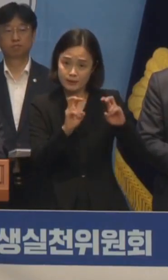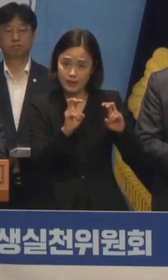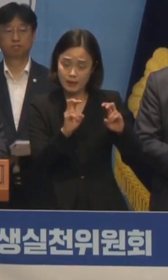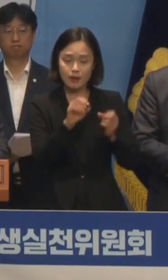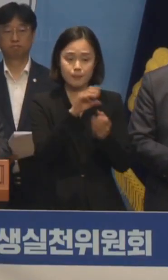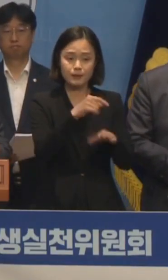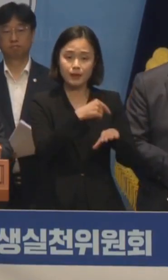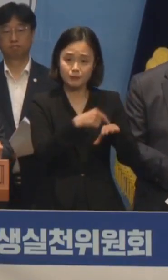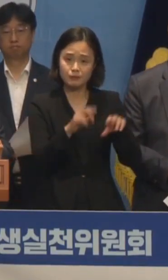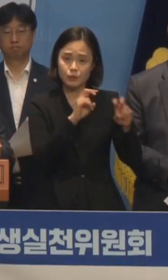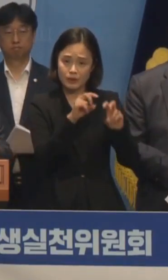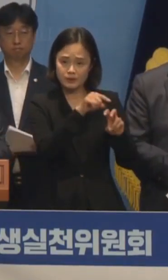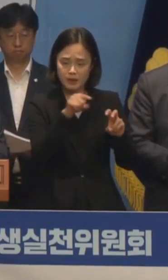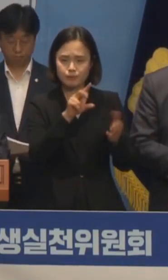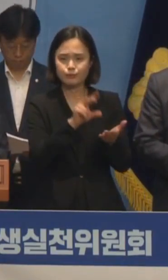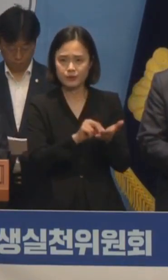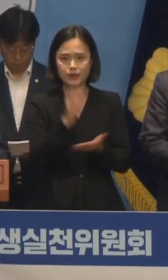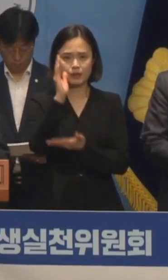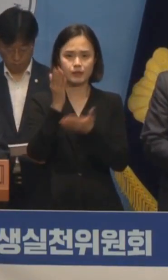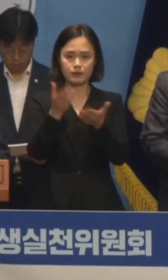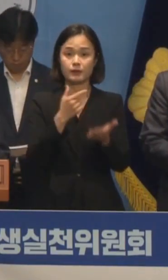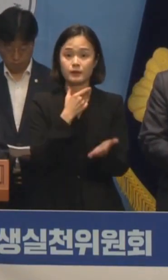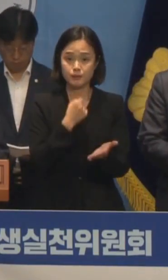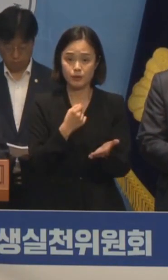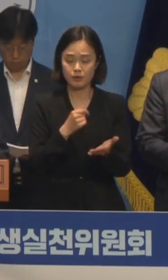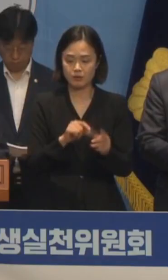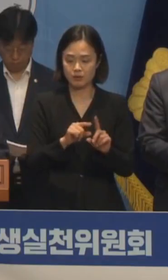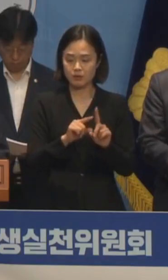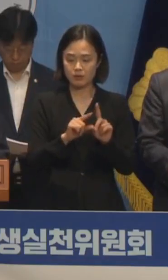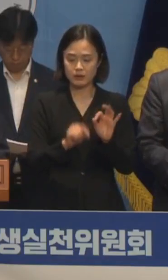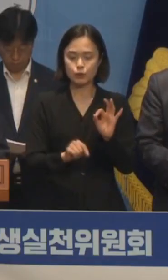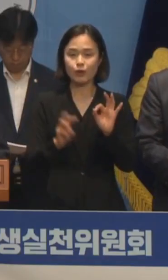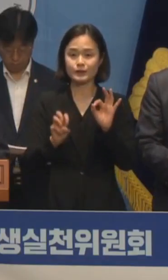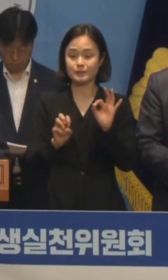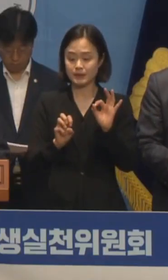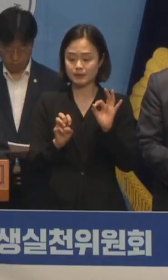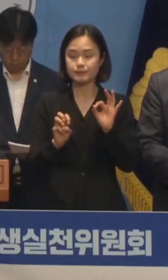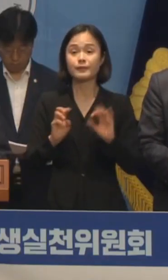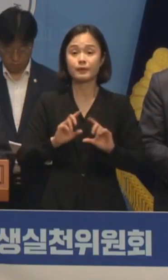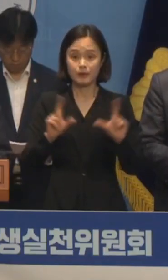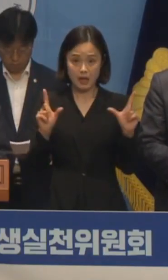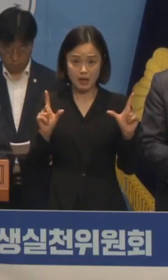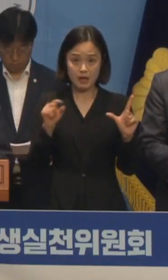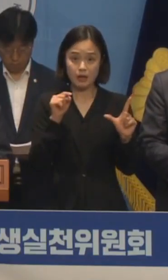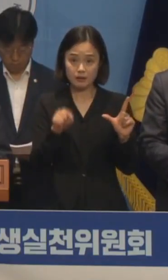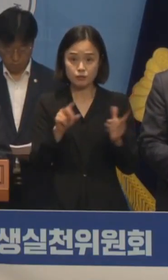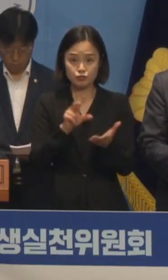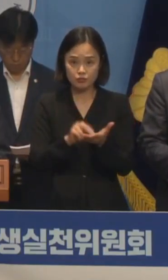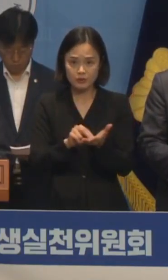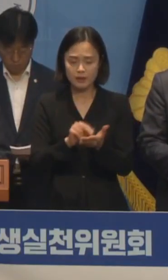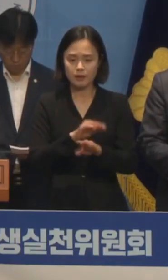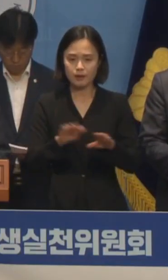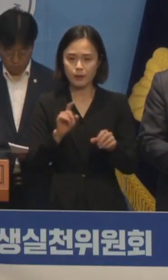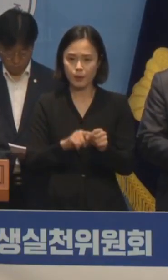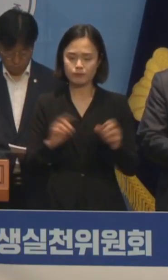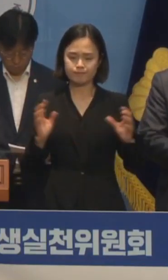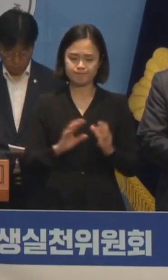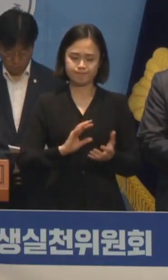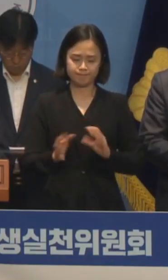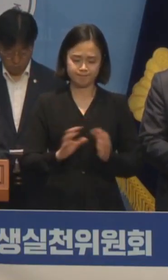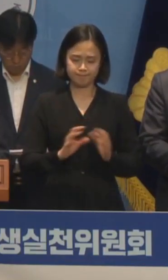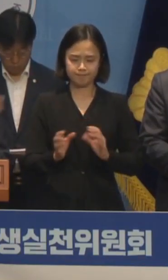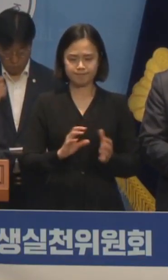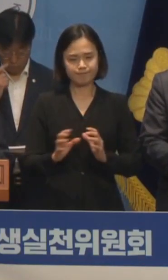10월 30일 날 9차 상생협의회를 했는데 큰 성과가 없었습니다. 그래서 마지막이라고